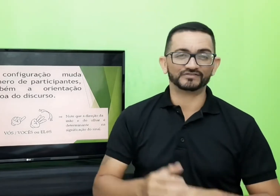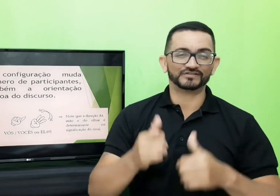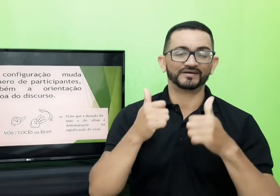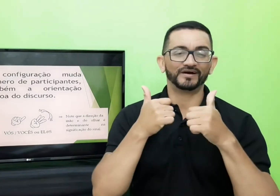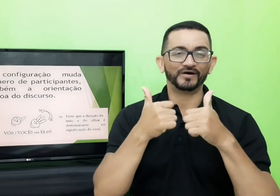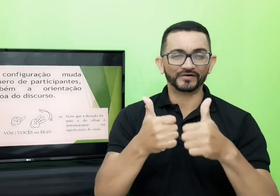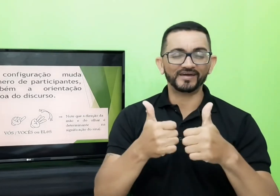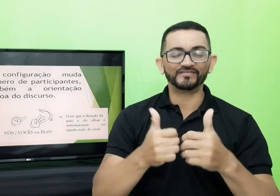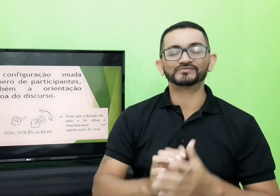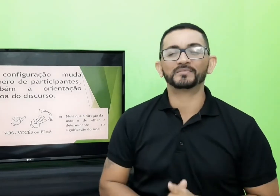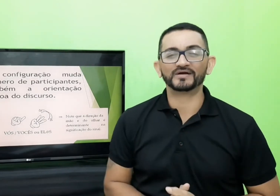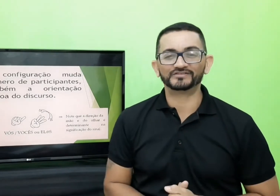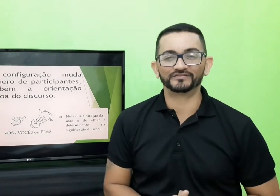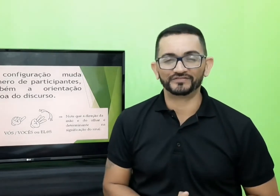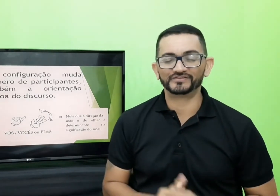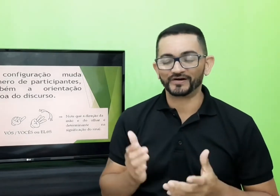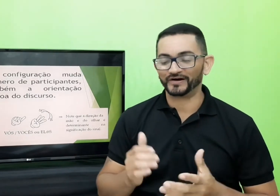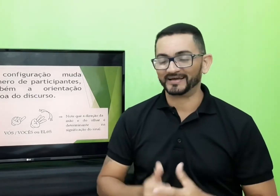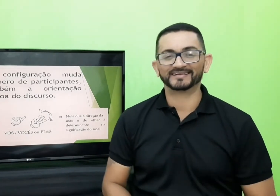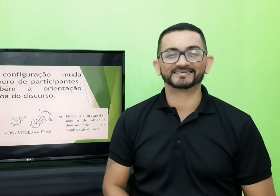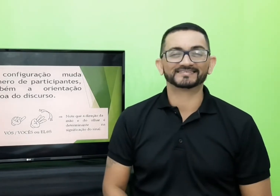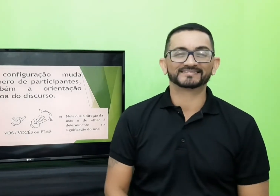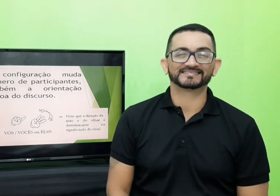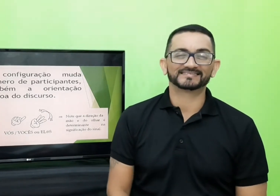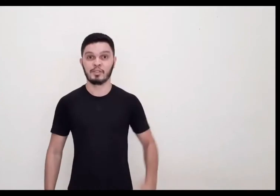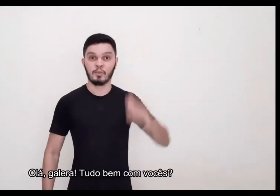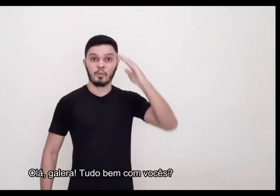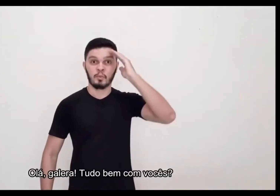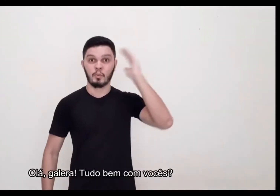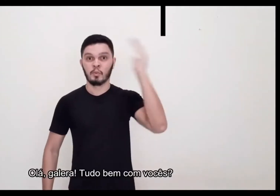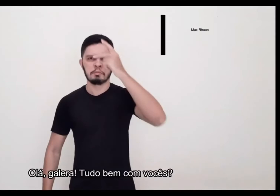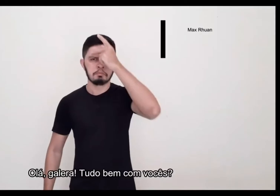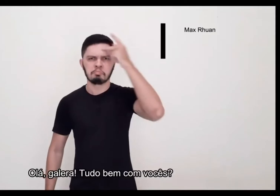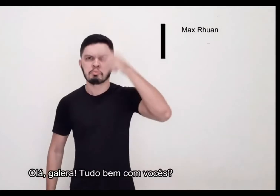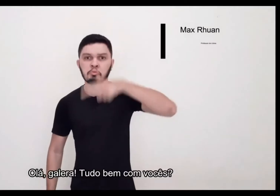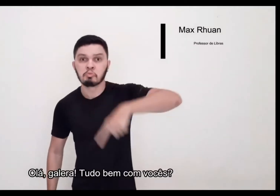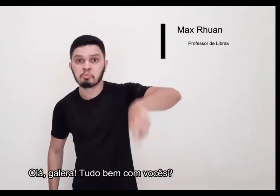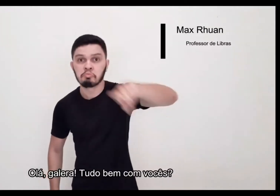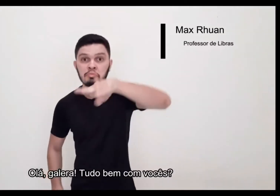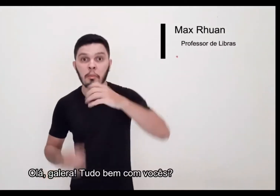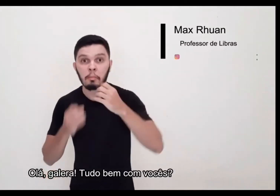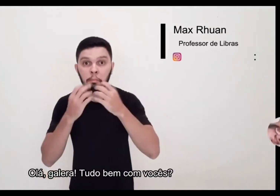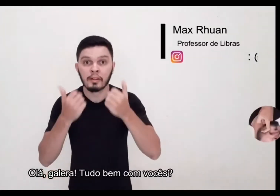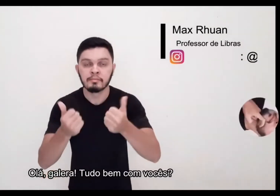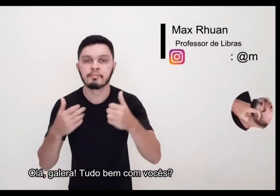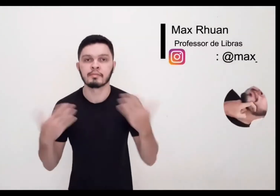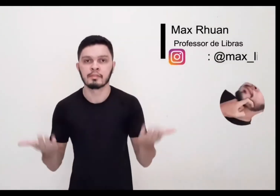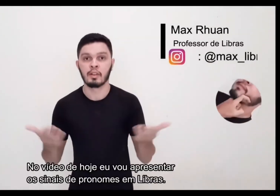possessivos. Ok? Vamos dar uma olhadinha no vídeo agora.